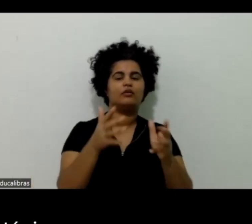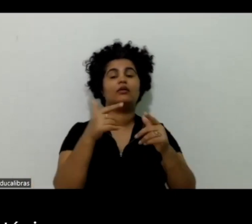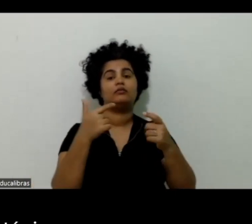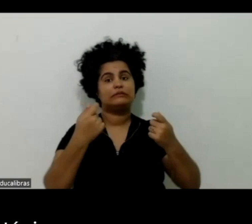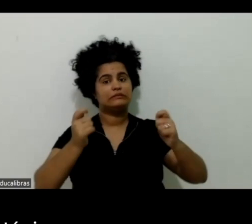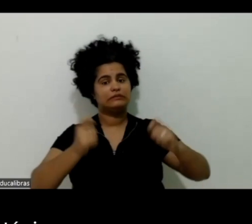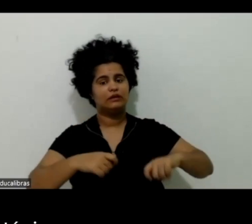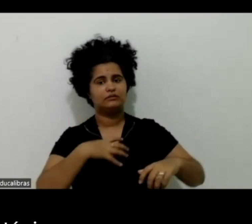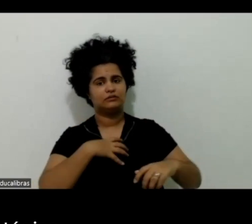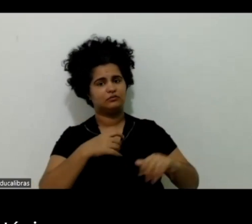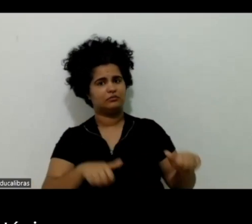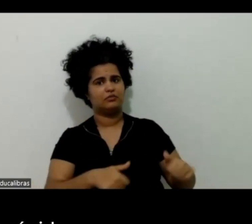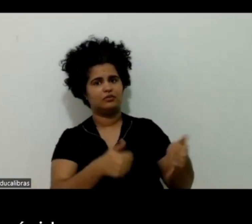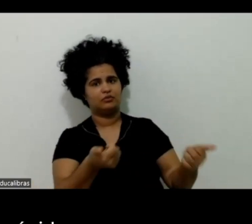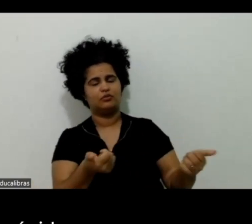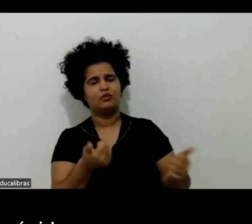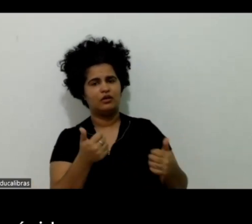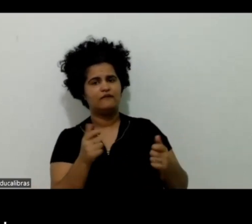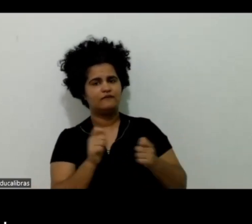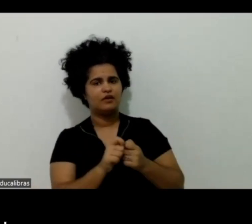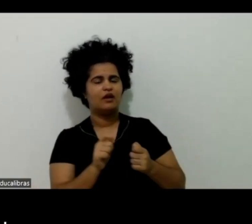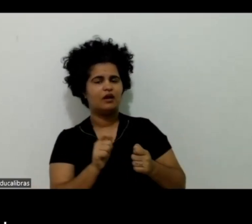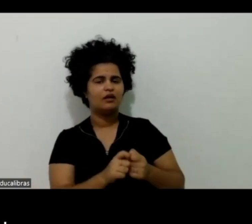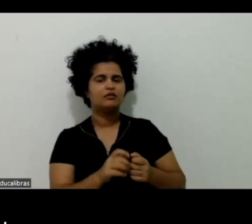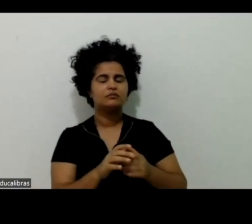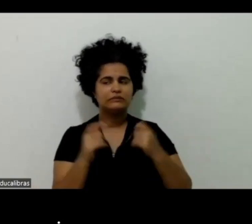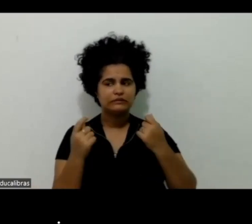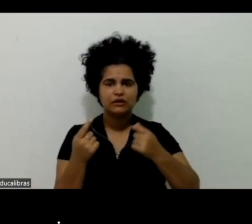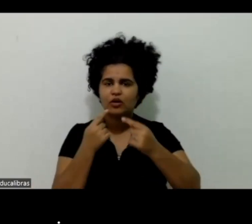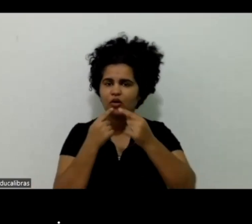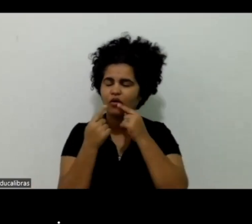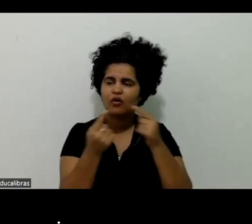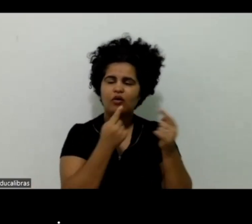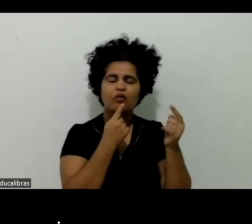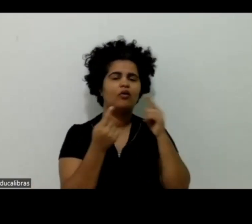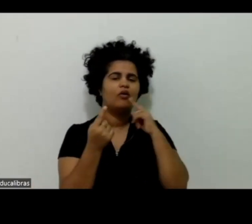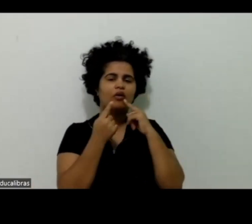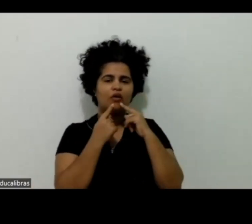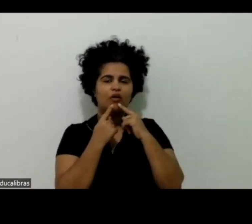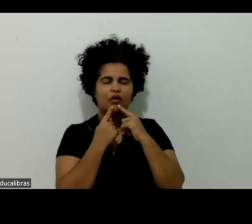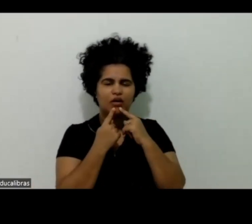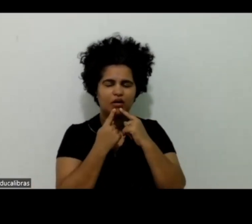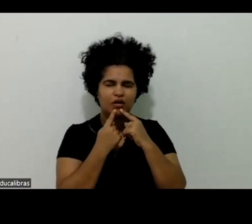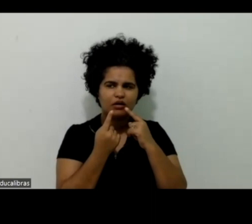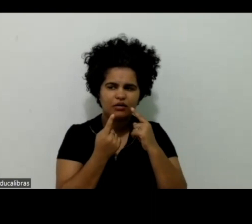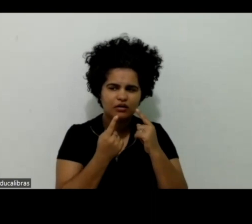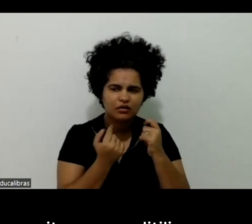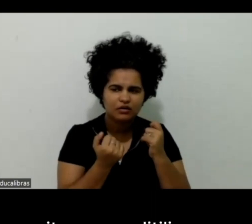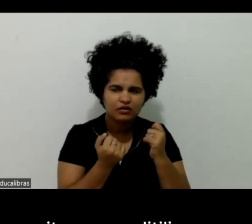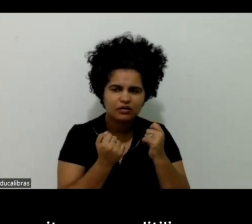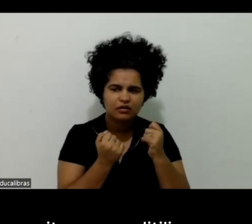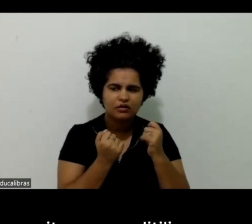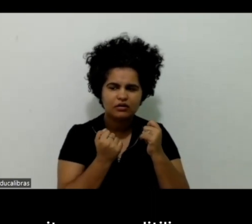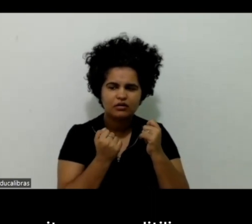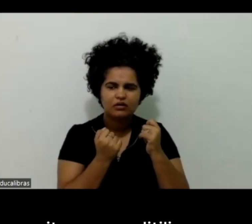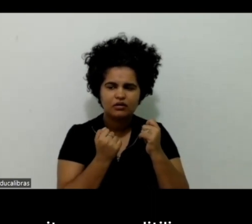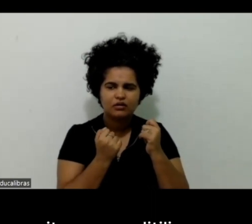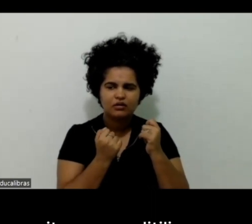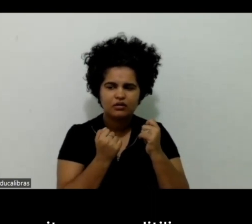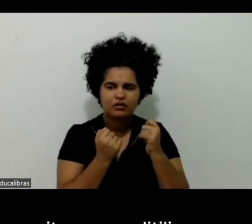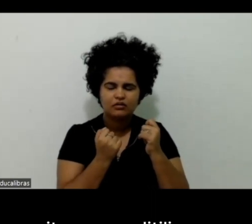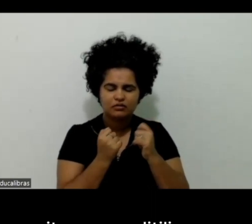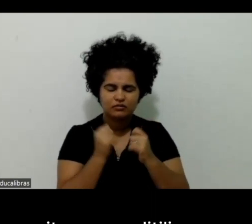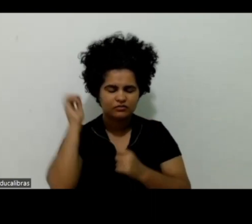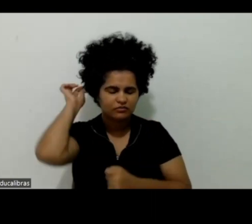né? Construindo estratégias, né, de enfrentamento rápido institucional, discutindo isso com as equipes, qualificando, né, para próprio preenchimento do